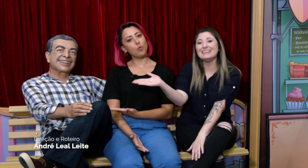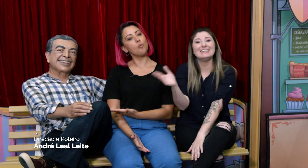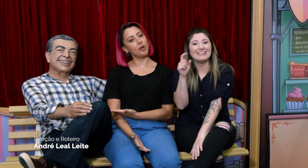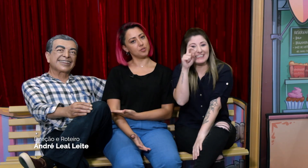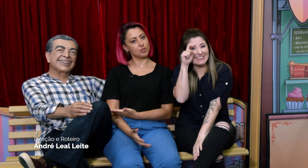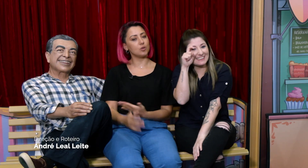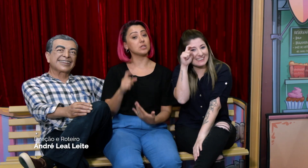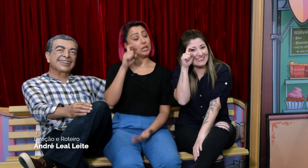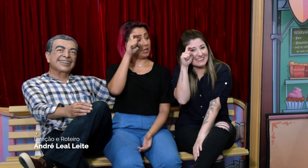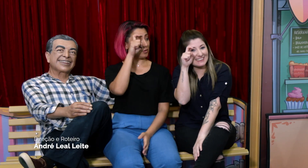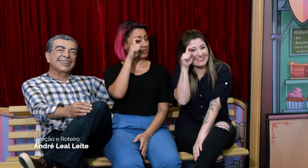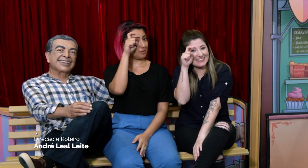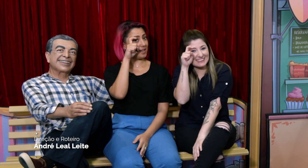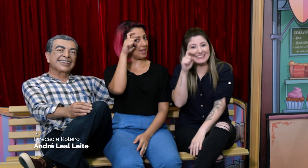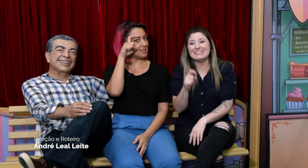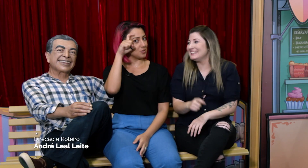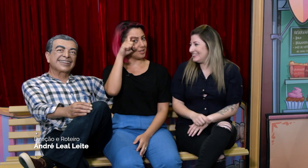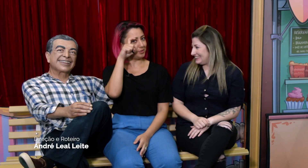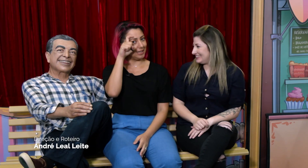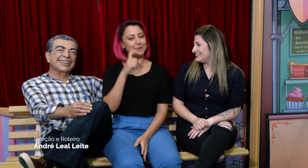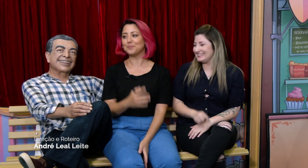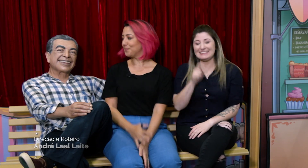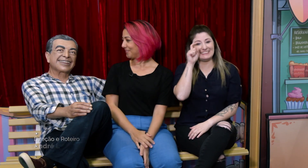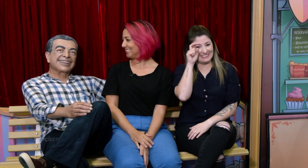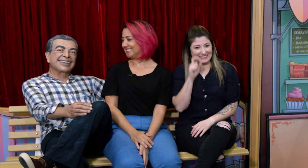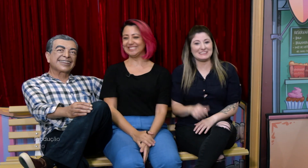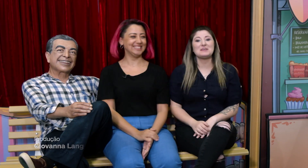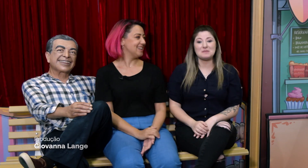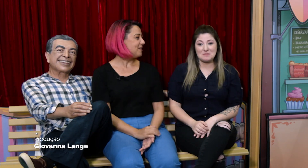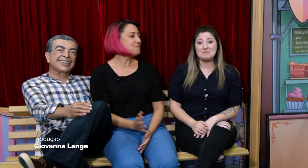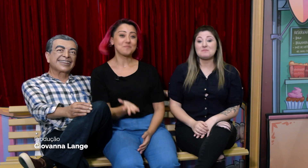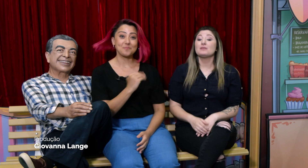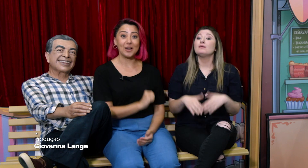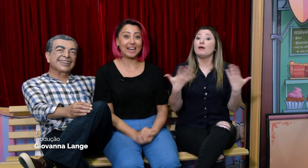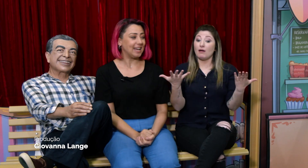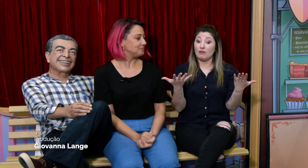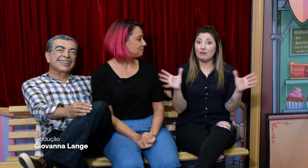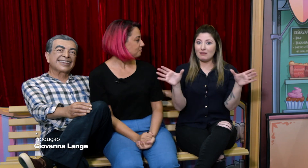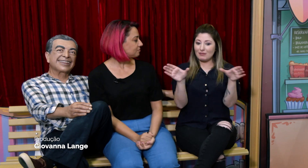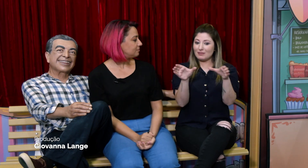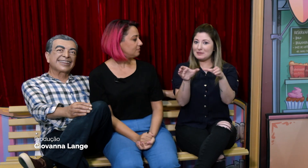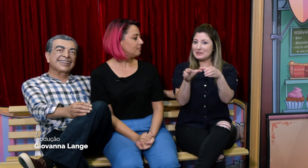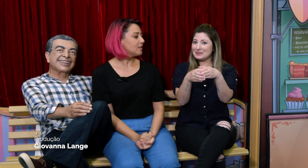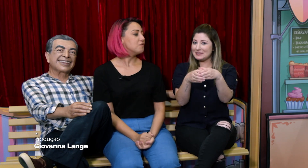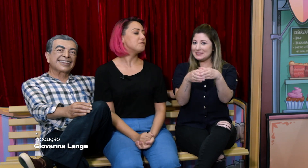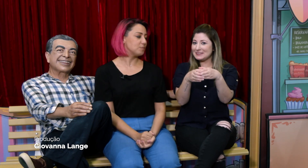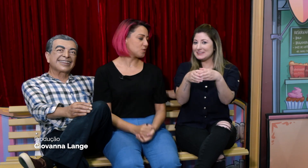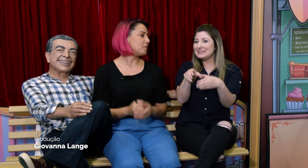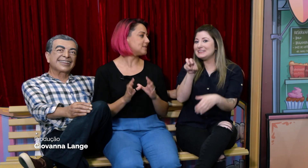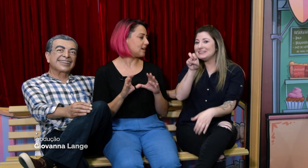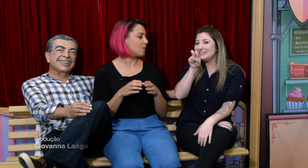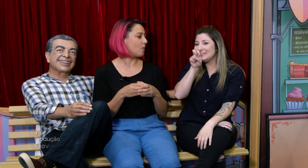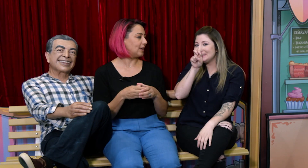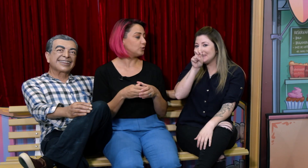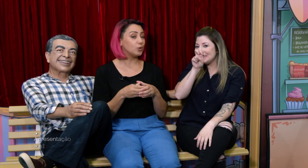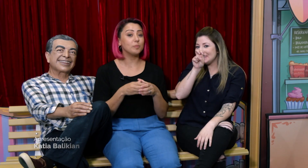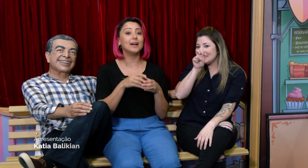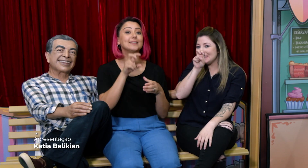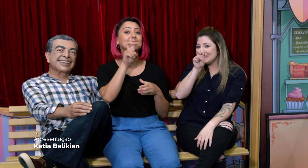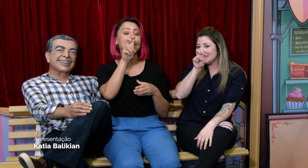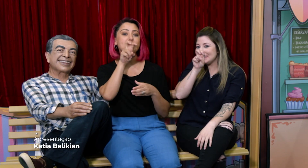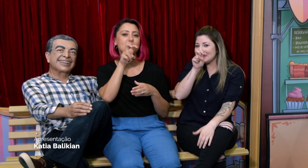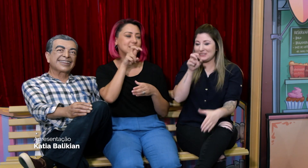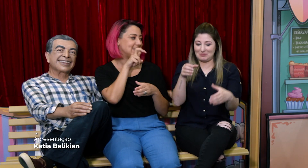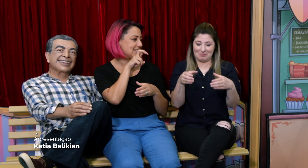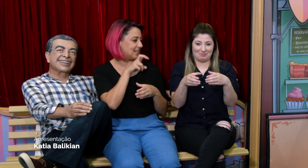junto com o Maurício de Souza. Inclusive, esse é o sinal dele. Bora lá? Vamos começar com a